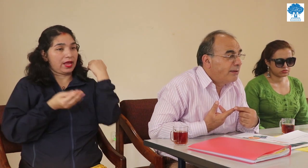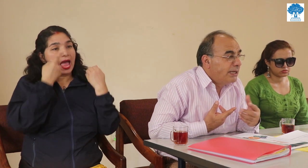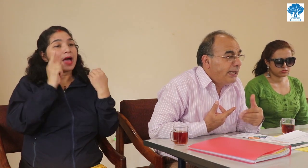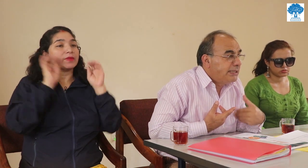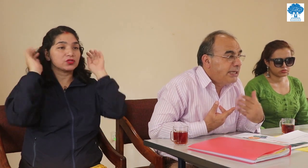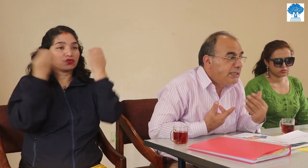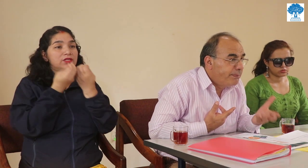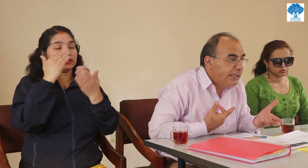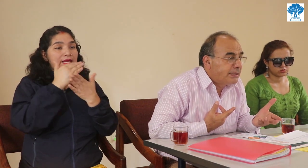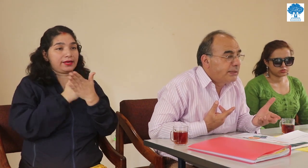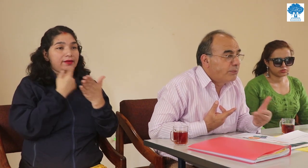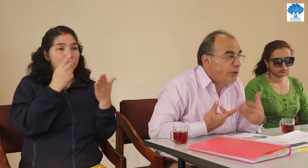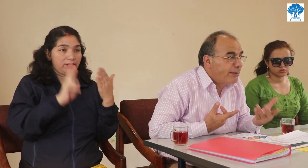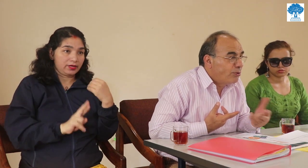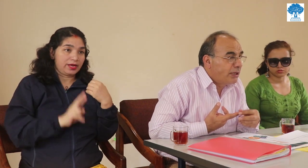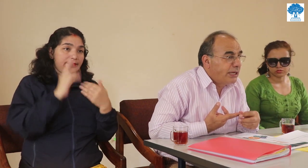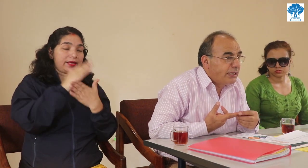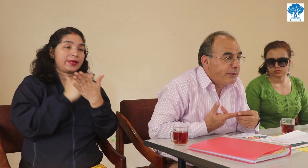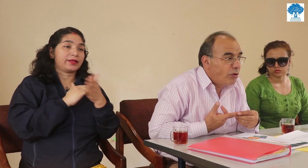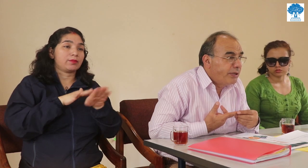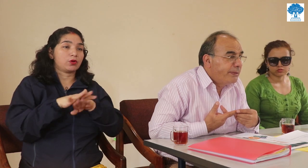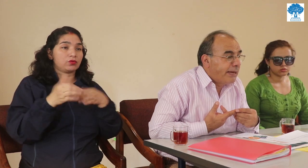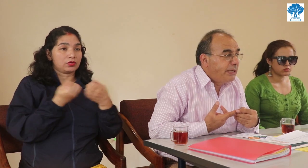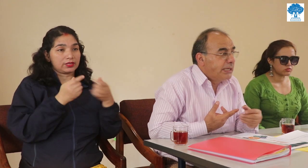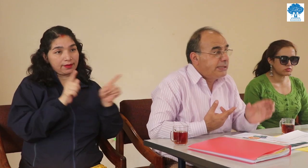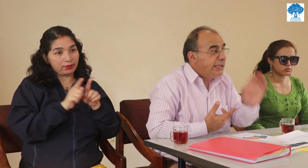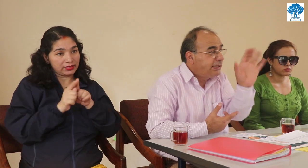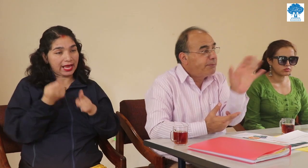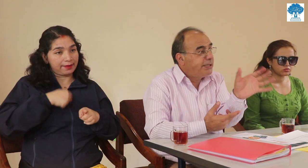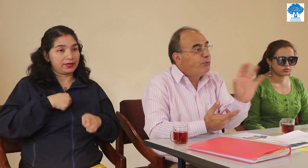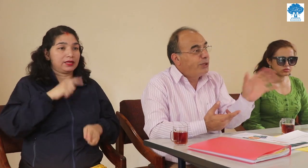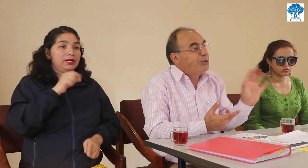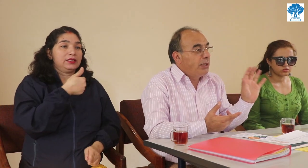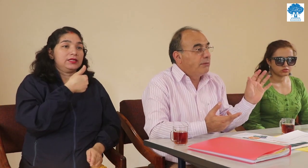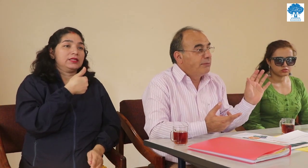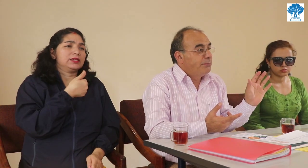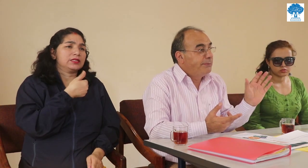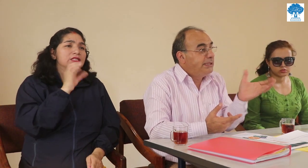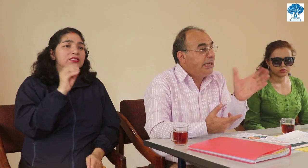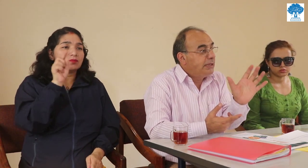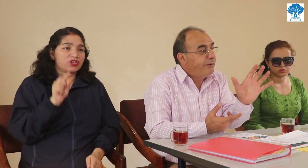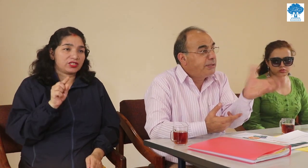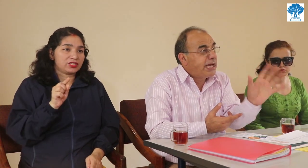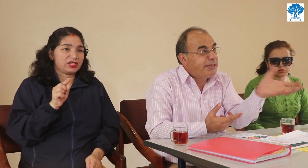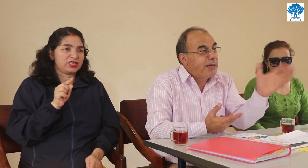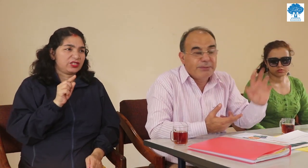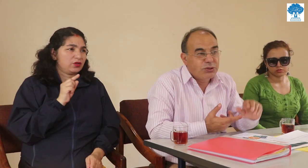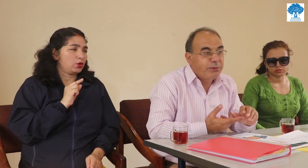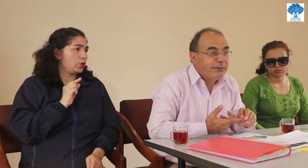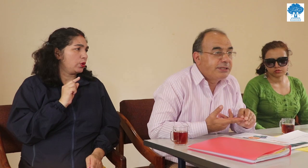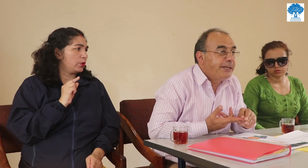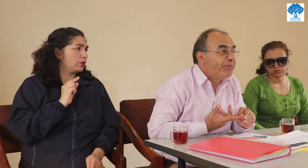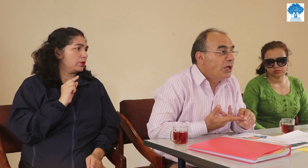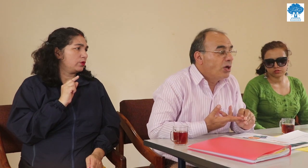भनेर इन्सेन्टिभ बेस्ड प्रोग्रामहरू गर्दाखेरि पनि अहिले पनि हामी 60% पुगेको छैन, 58-59% हामी